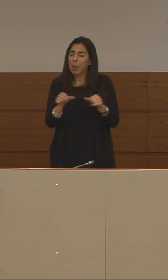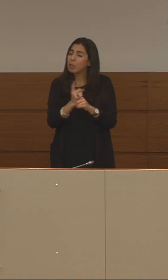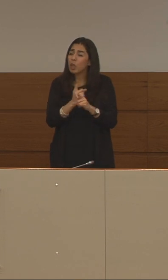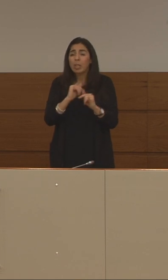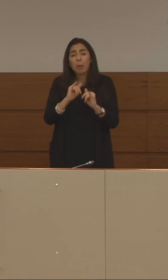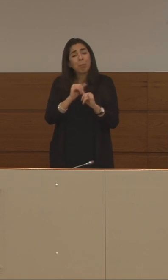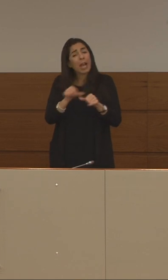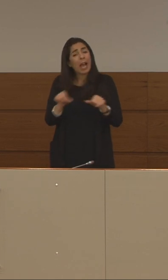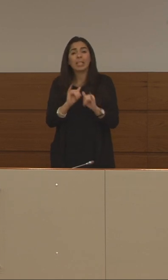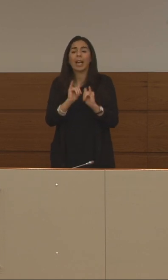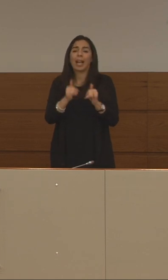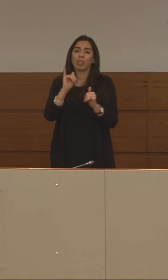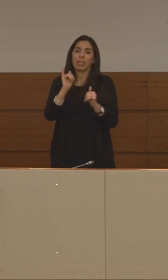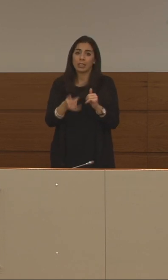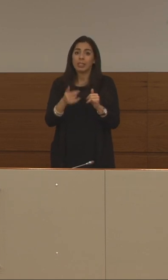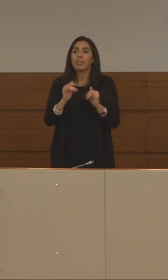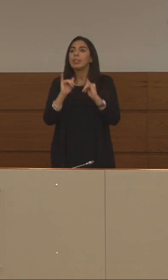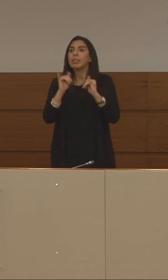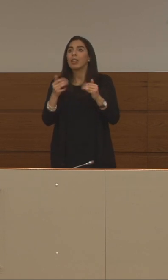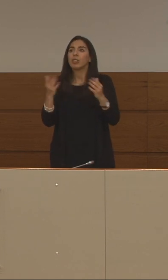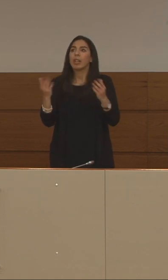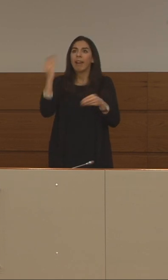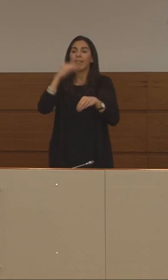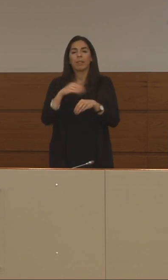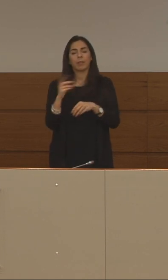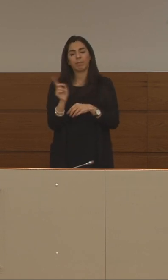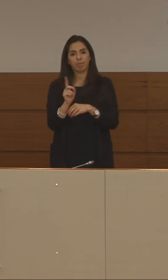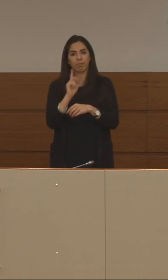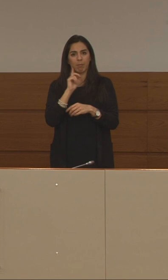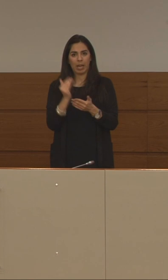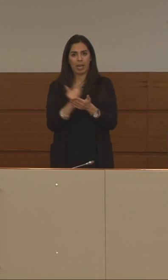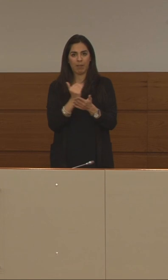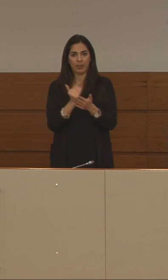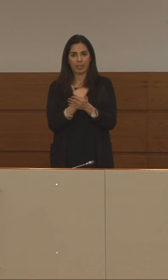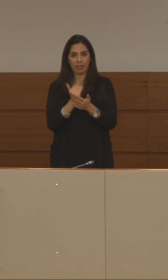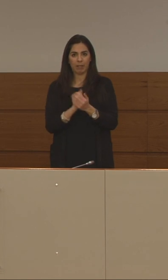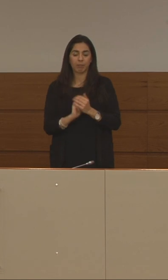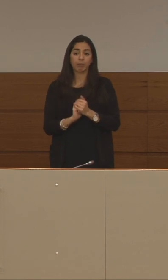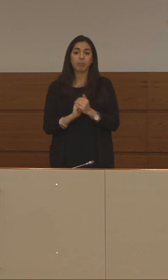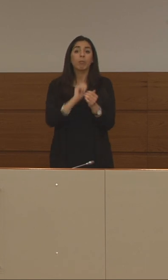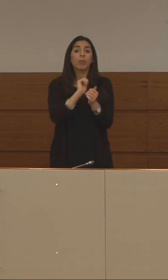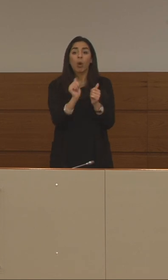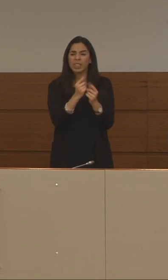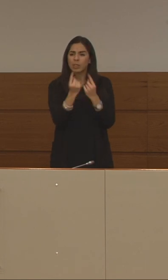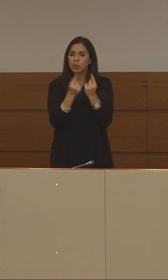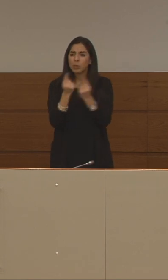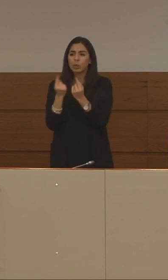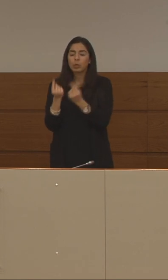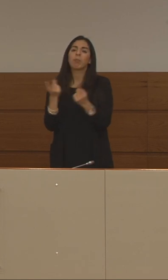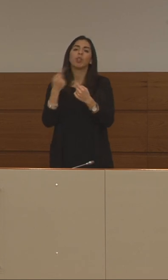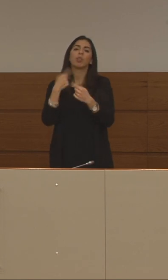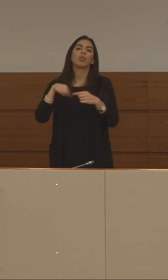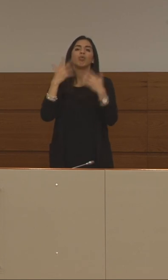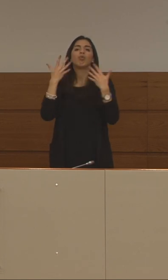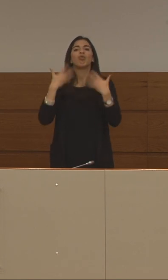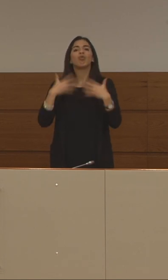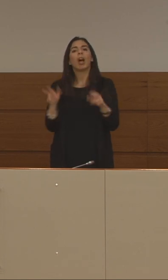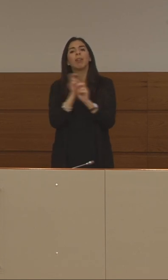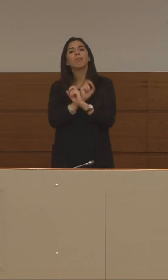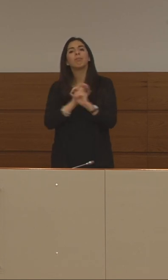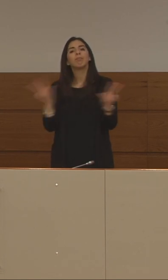il discorso da fare per quanto riguarda le singole casistiche noi abbiamo emanato delle faq sul